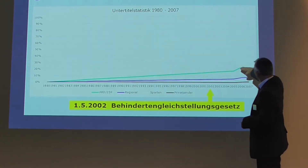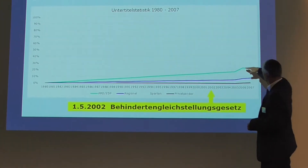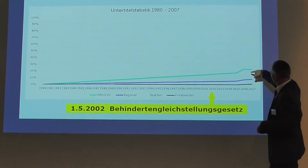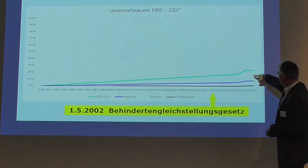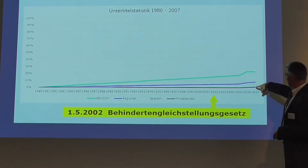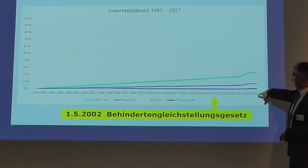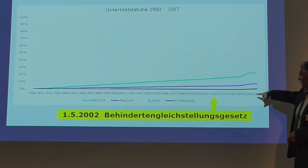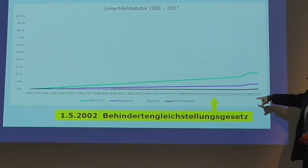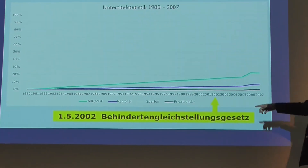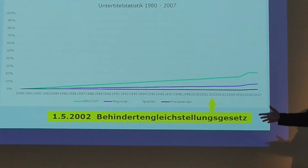langsam nur ansteigt,